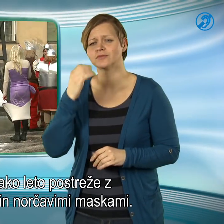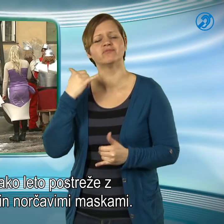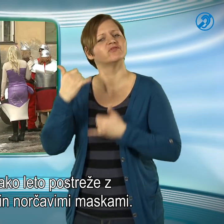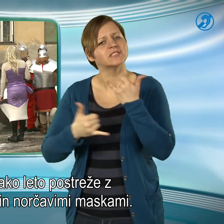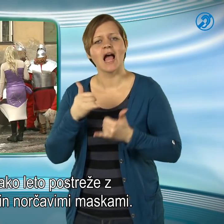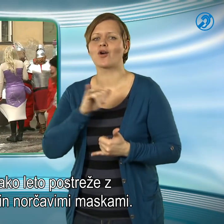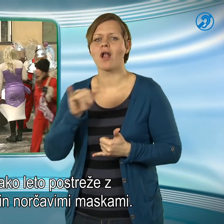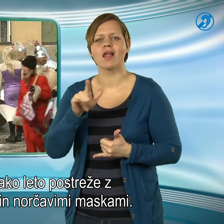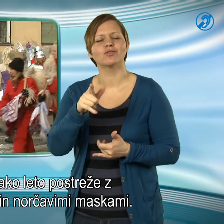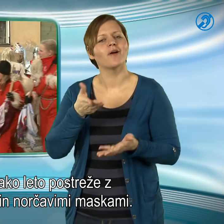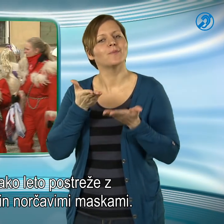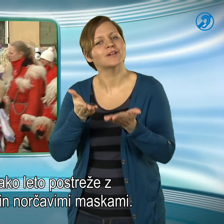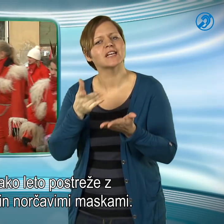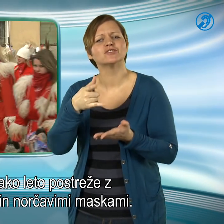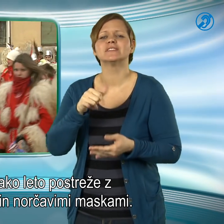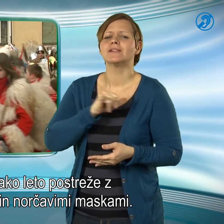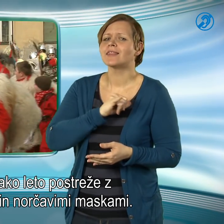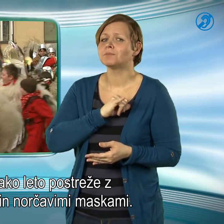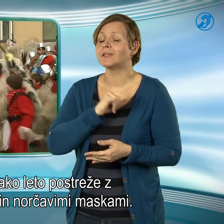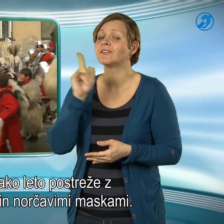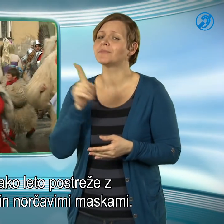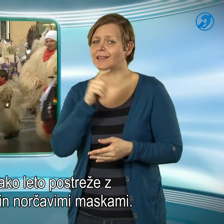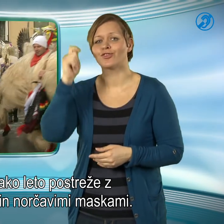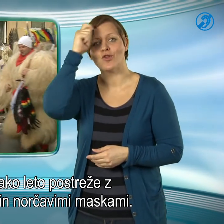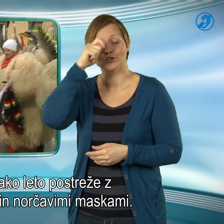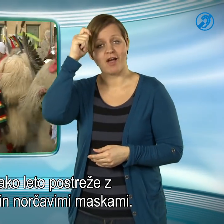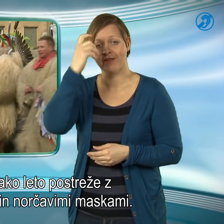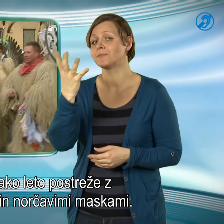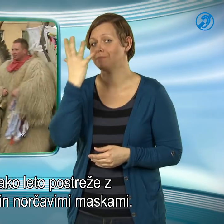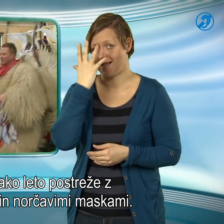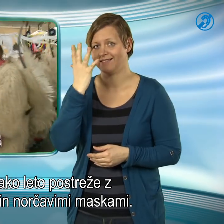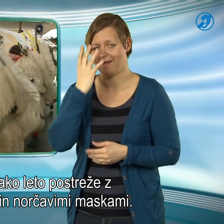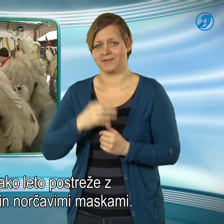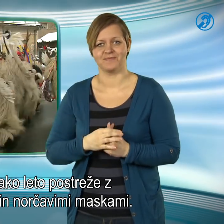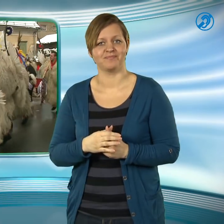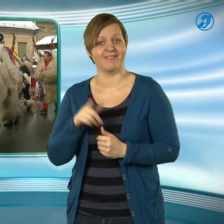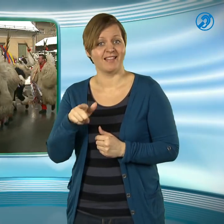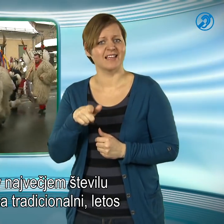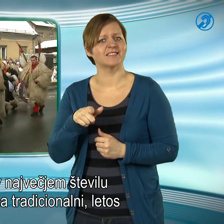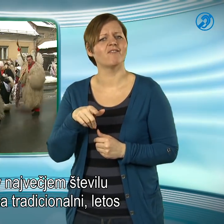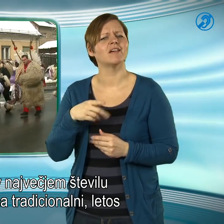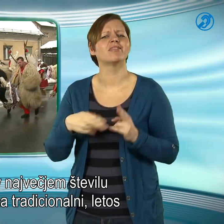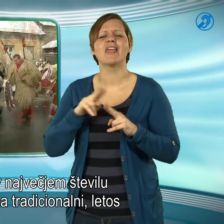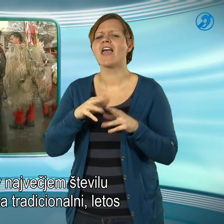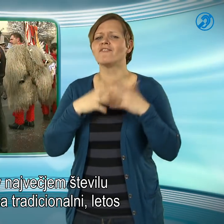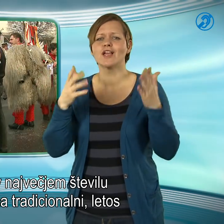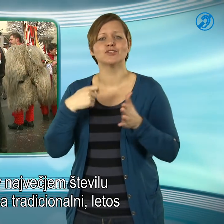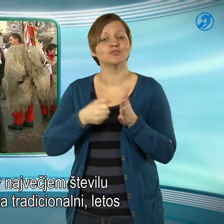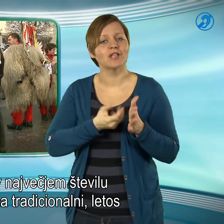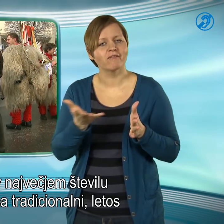Pust vsako leto postreže z zanimivimi in norčavimi maskami. Te se v največjem številu